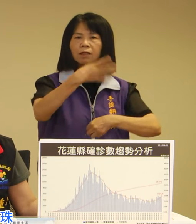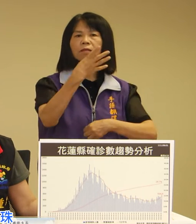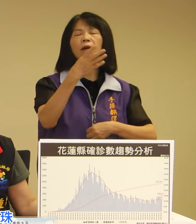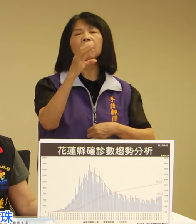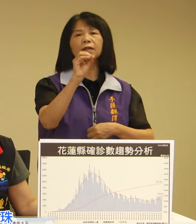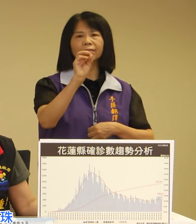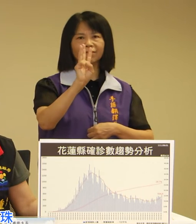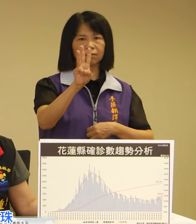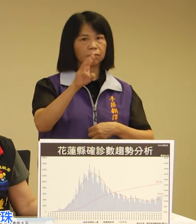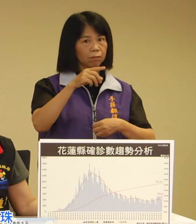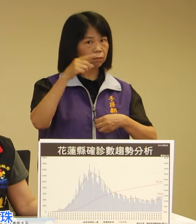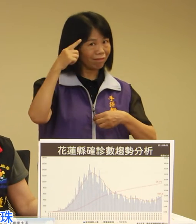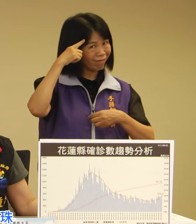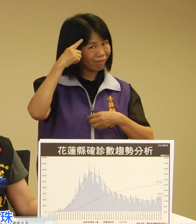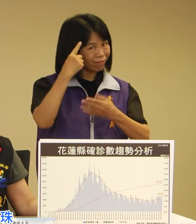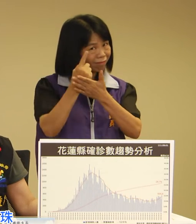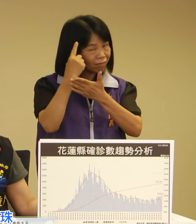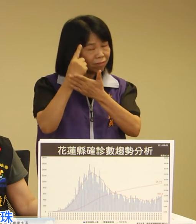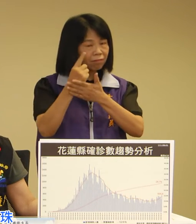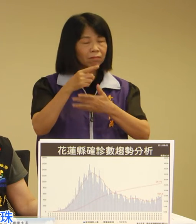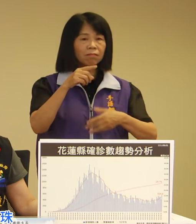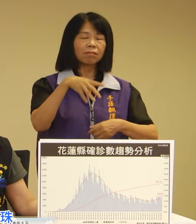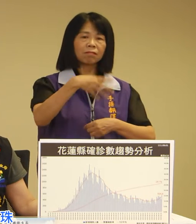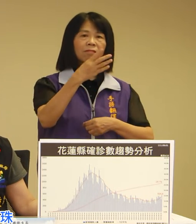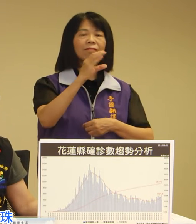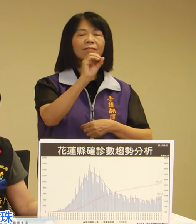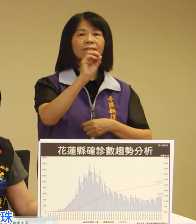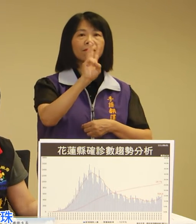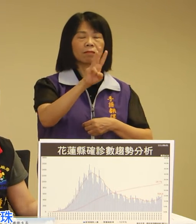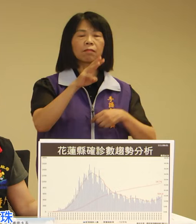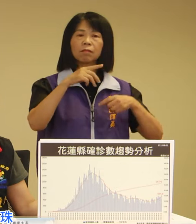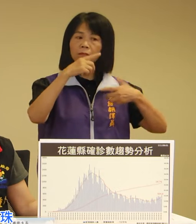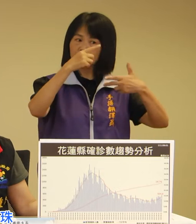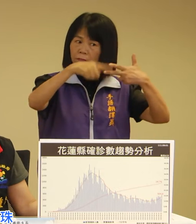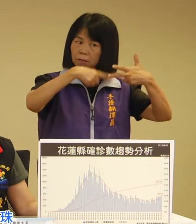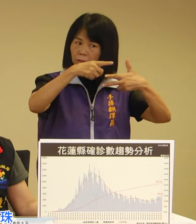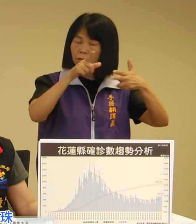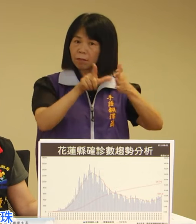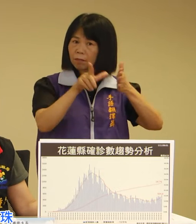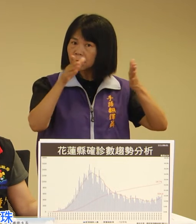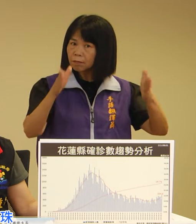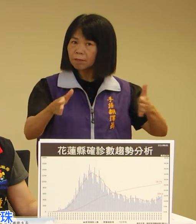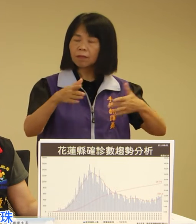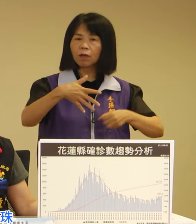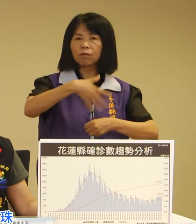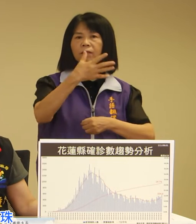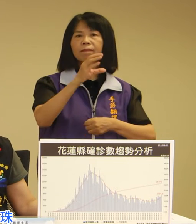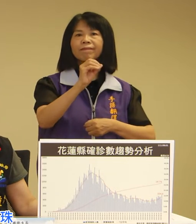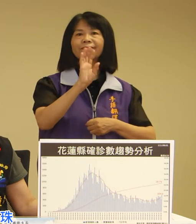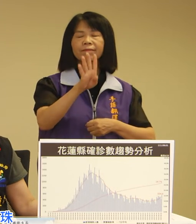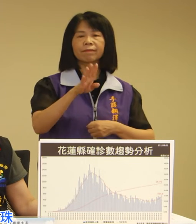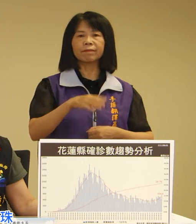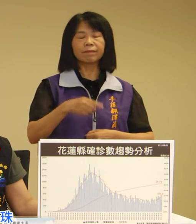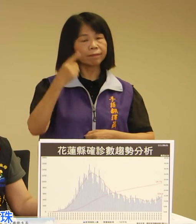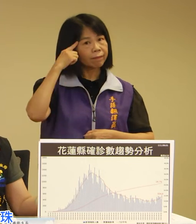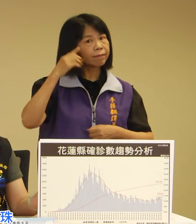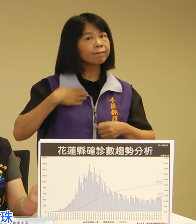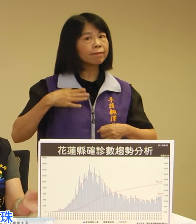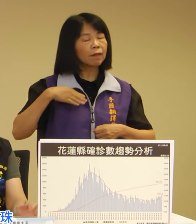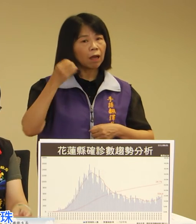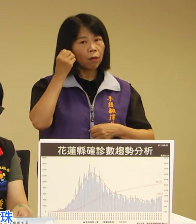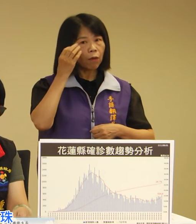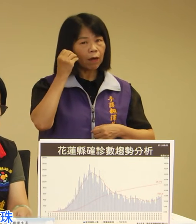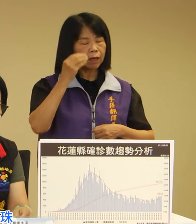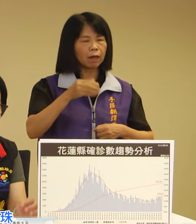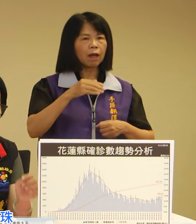天平均403人，这一周平均是504人，可见我们的疫情哈，花莲县的疫情有慢慢